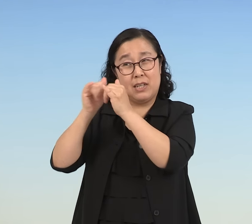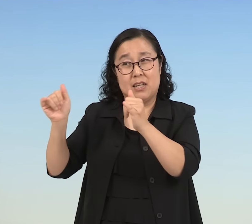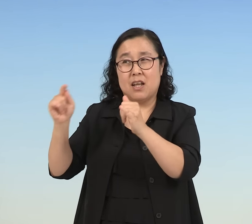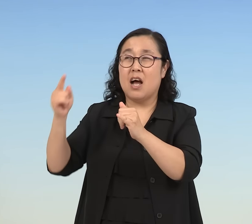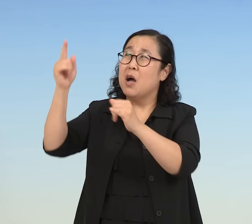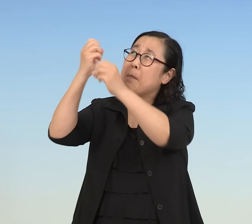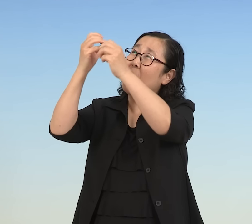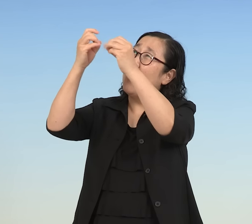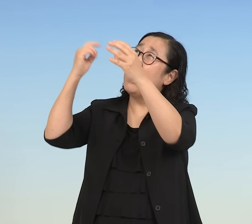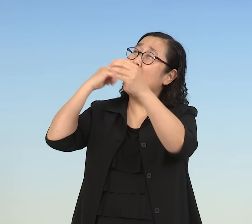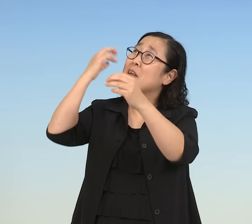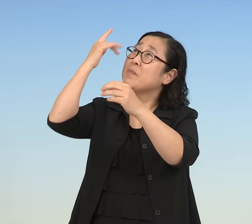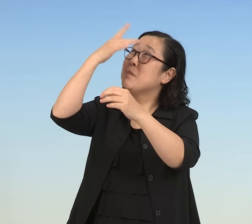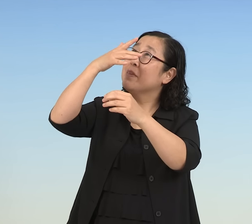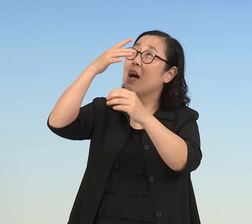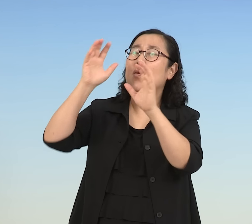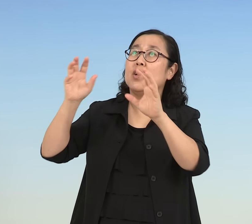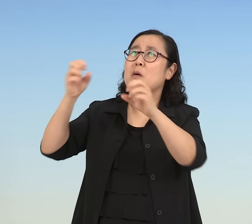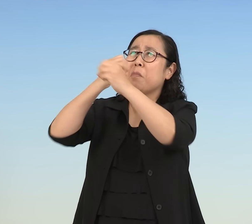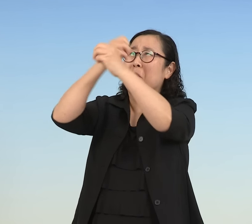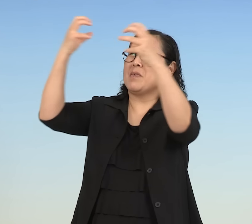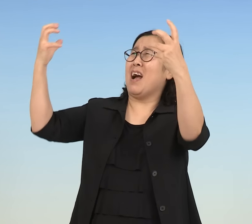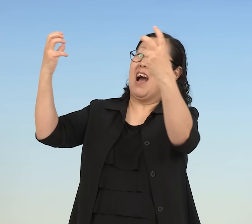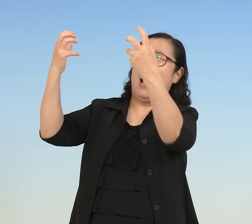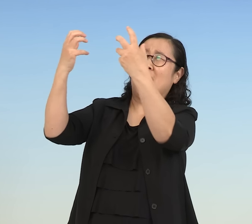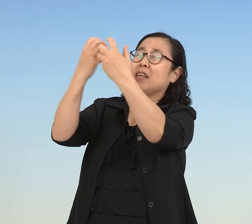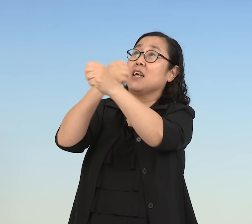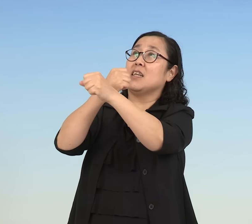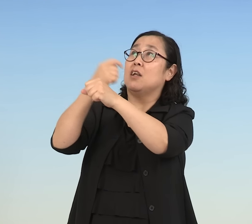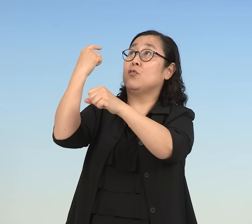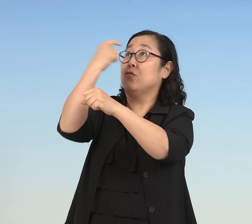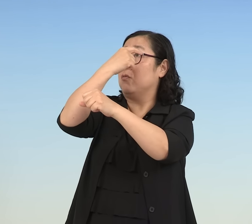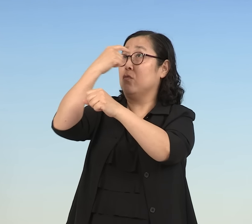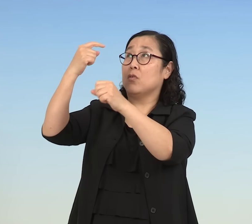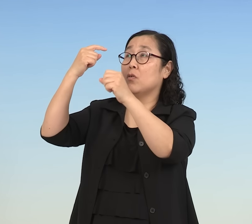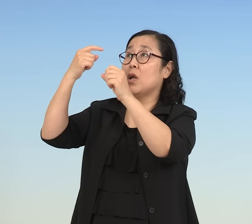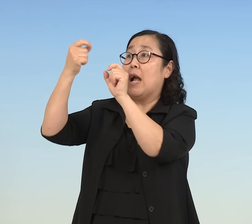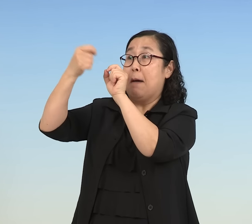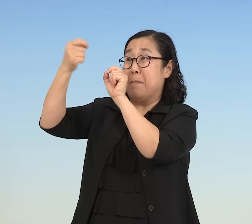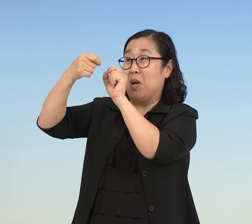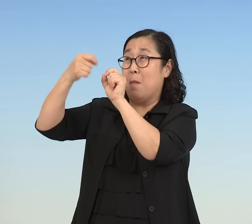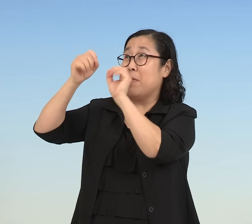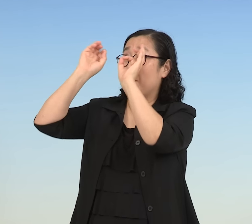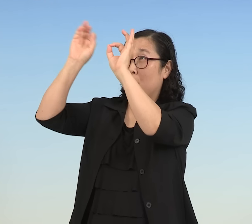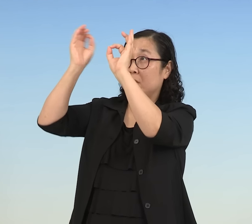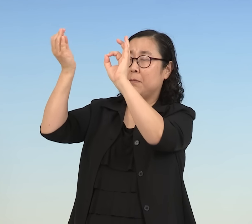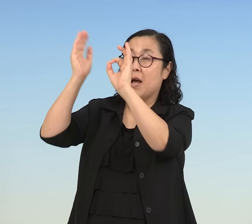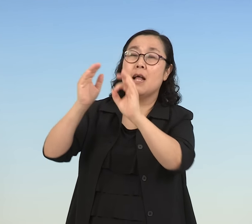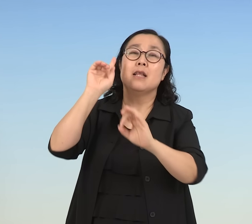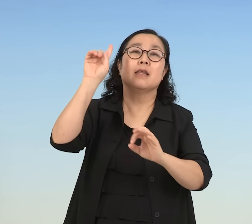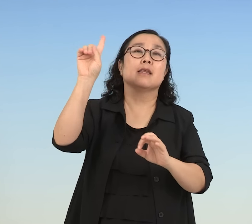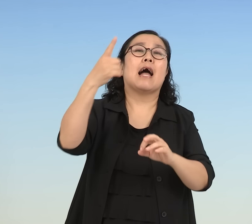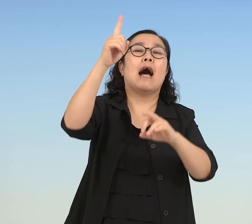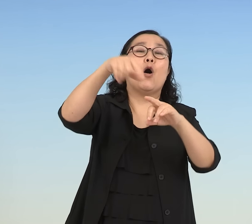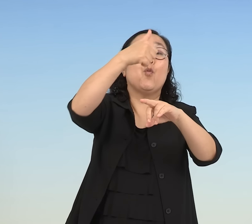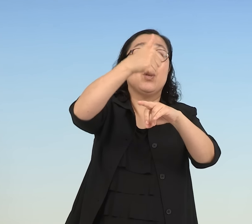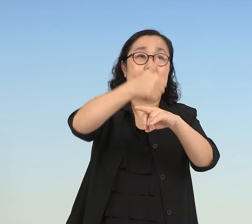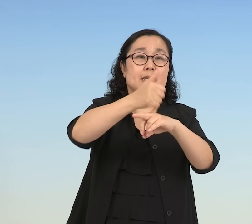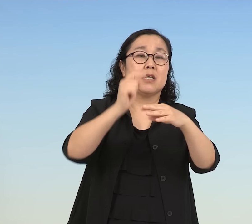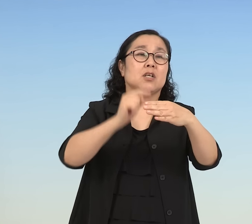별 아름답다, 오늘은 별똥별이 많이 쏟아지네, 눈에 보이는 것밖에 못 보던 그런 현실과 달리 다윗은